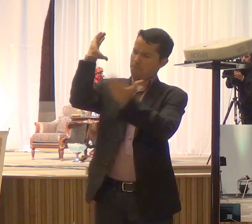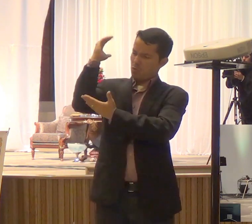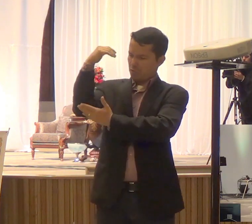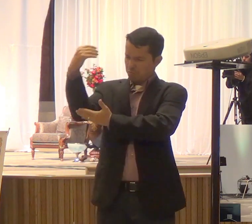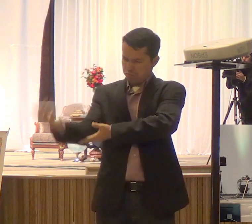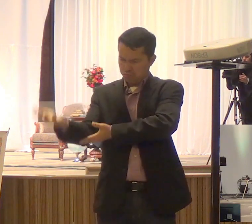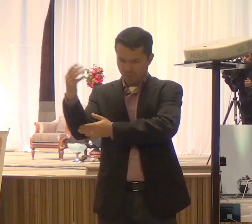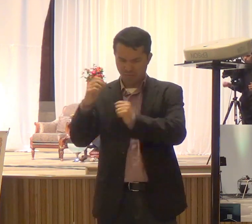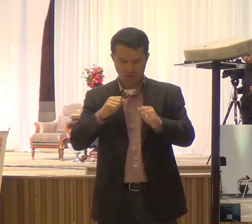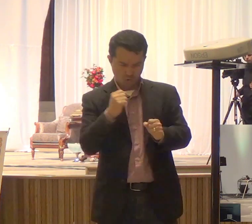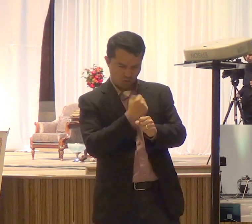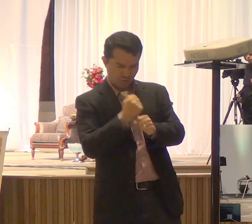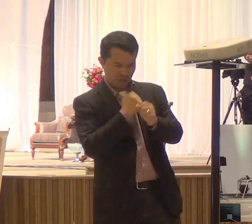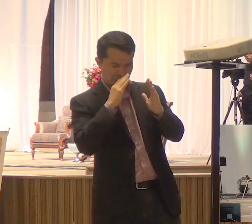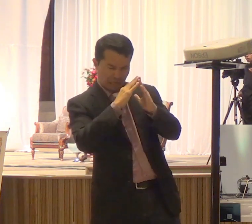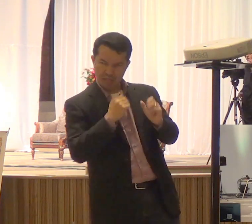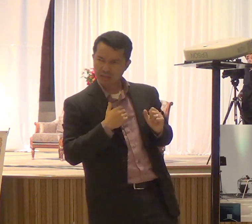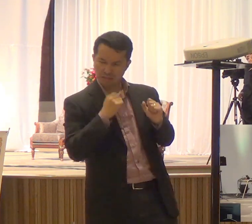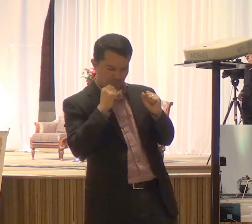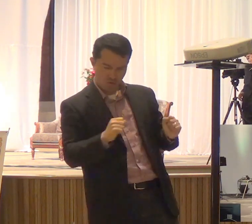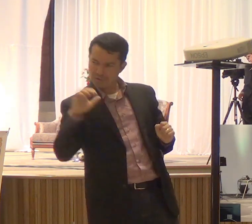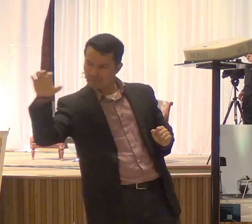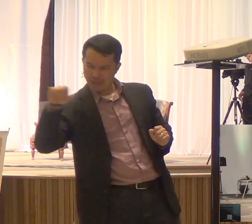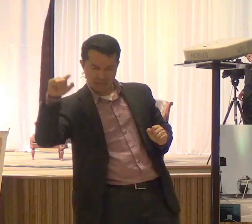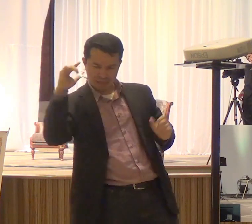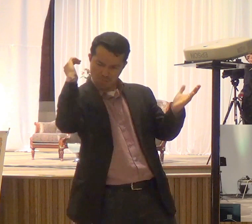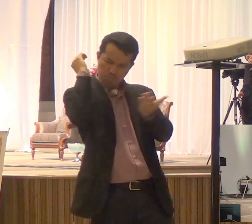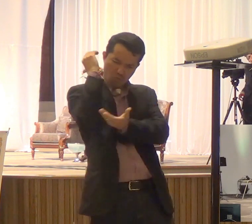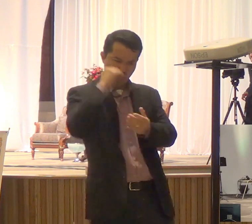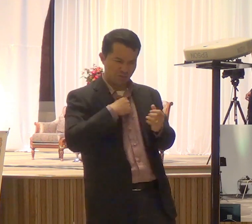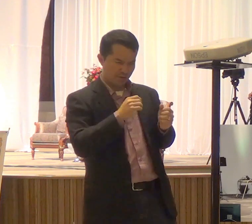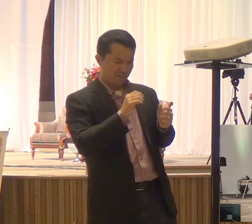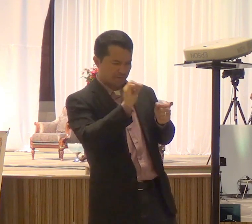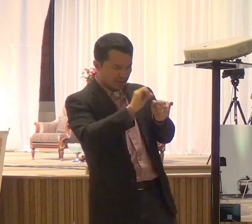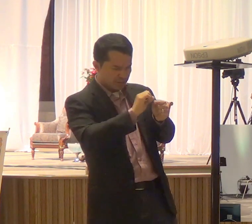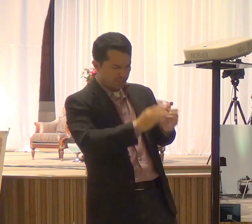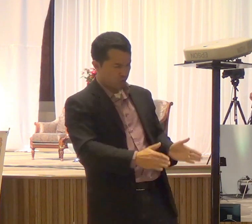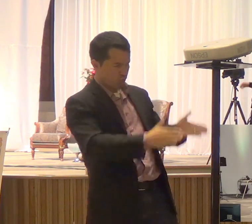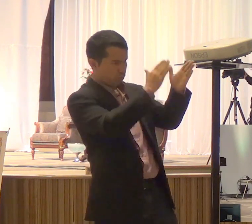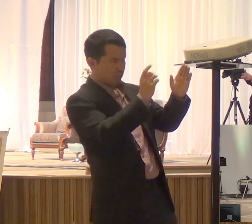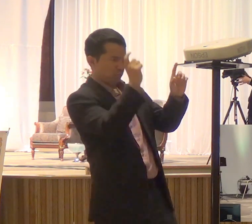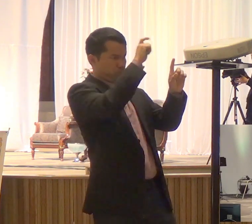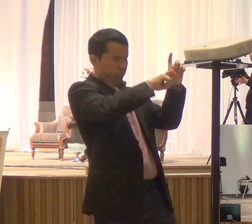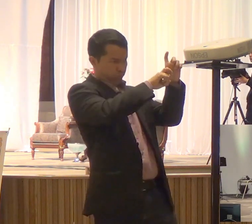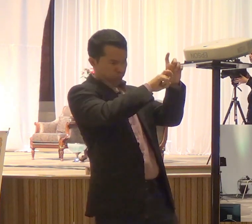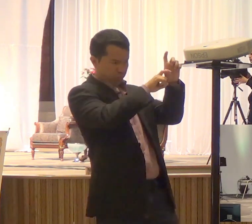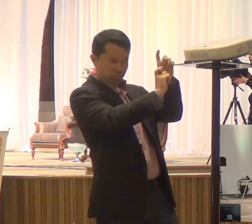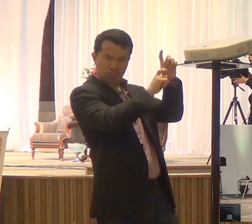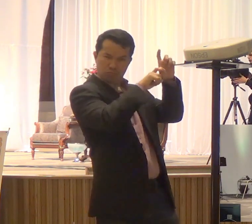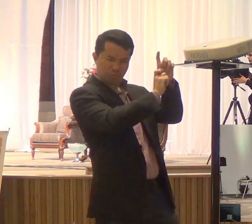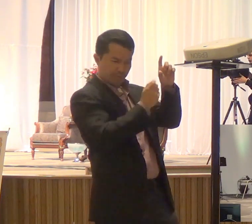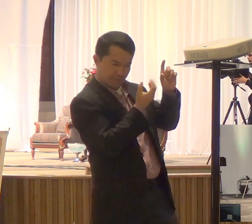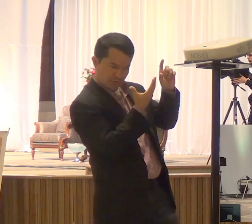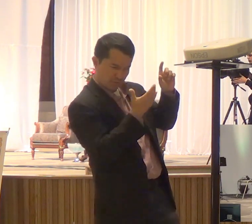alguma obra, ou toma-se dela alguma estaca para que se lhe pendure um vaso? Eis que é lançado no